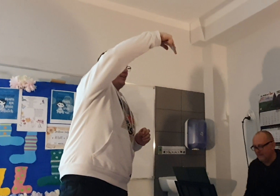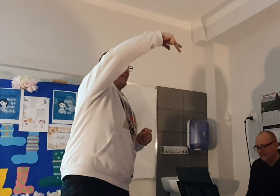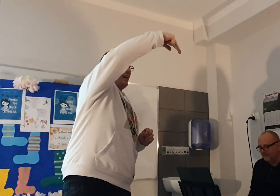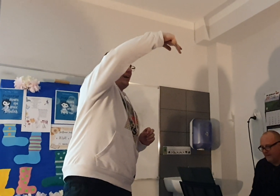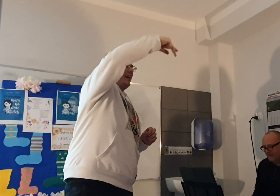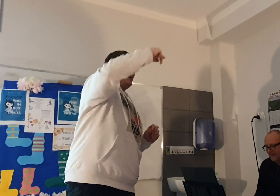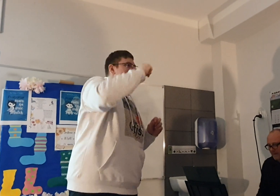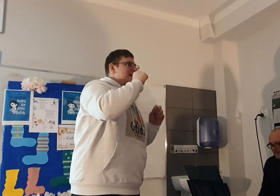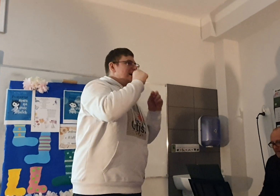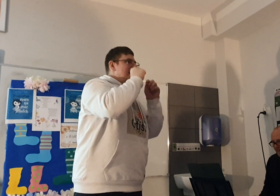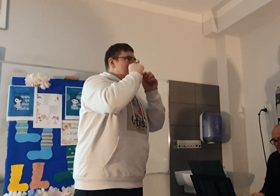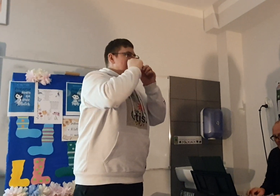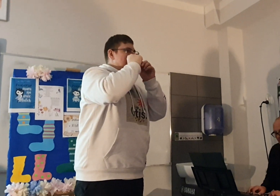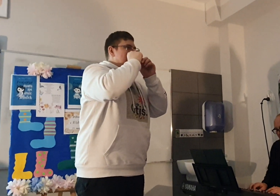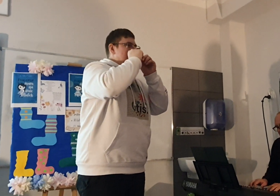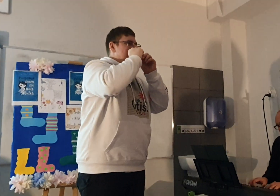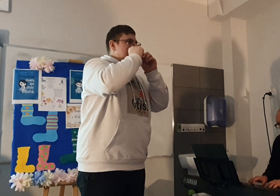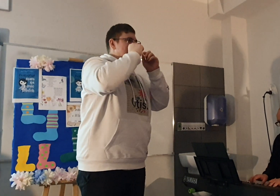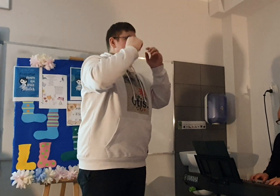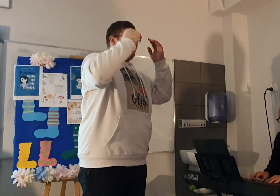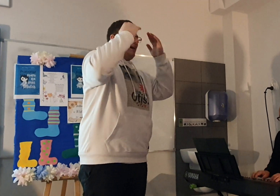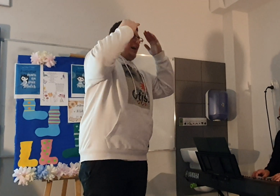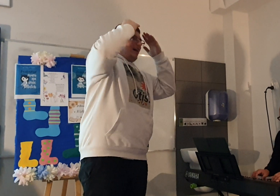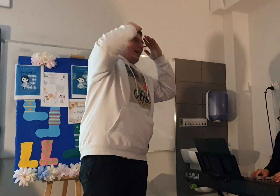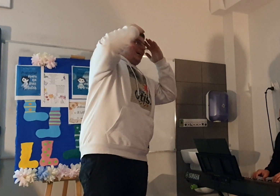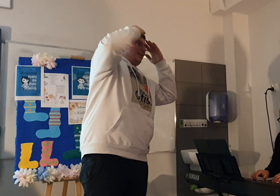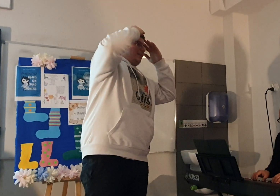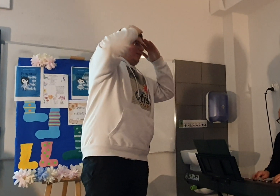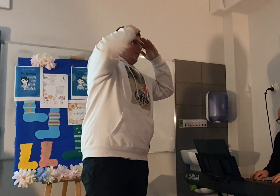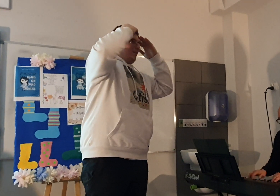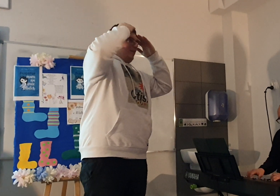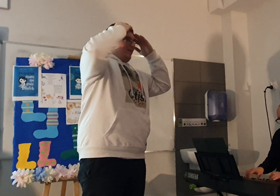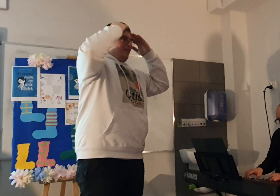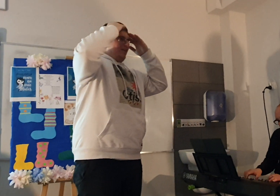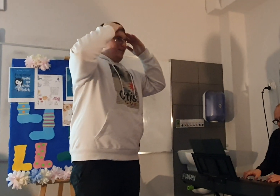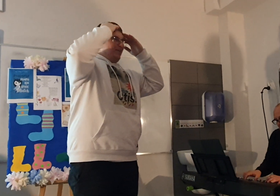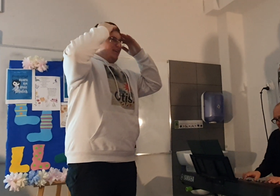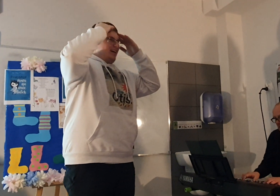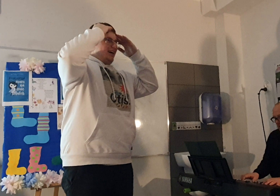porozora, a kocica bardzo chora.